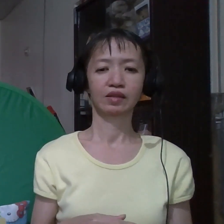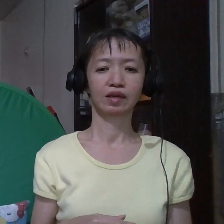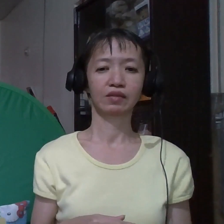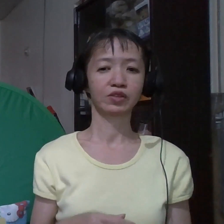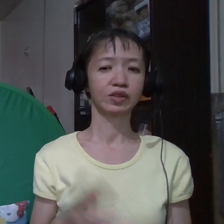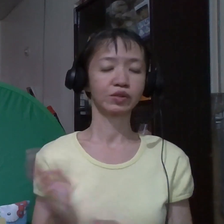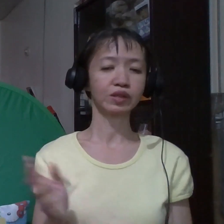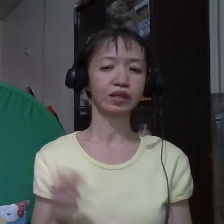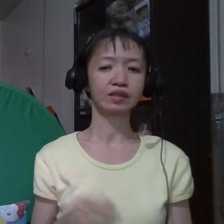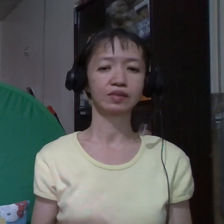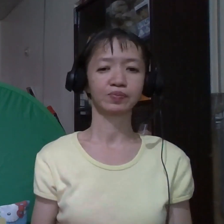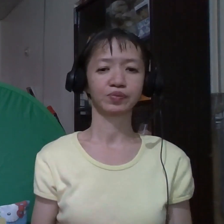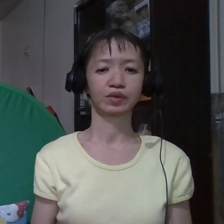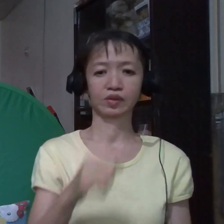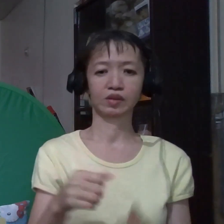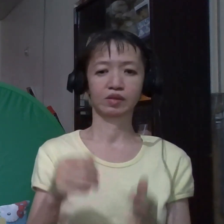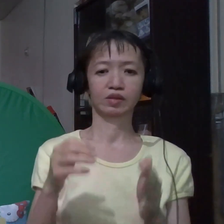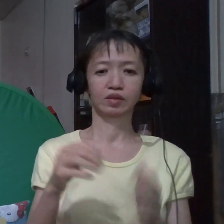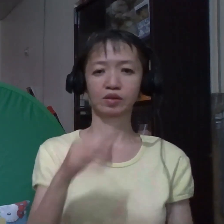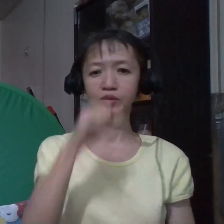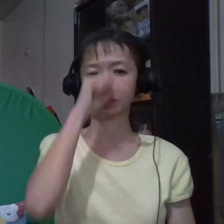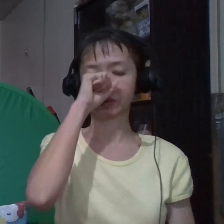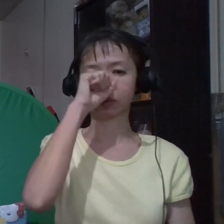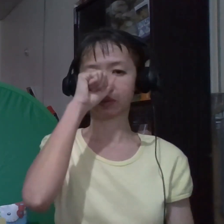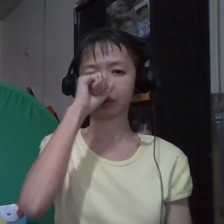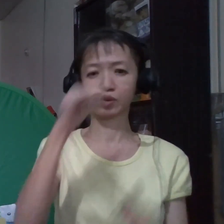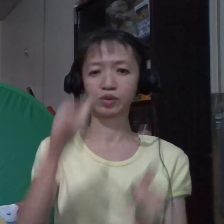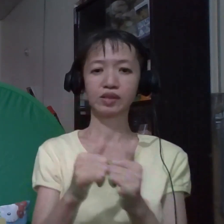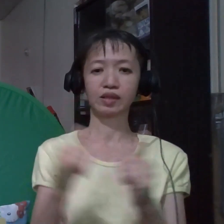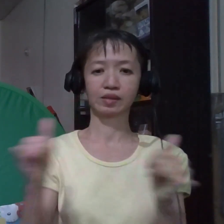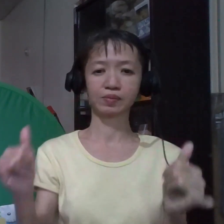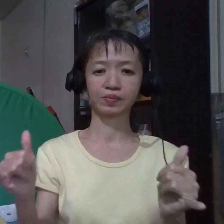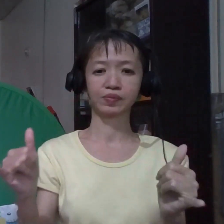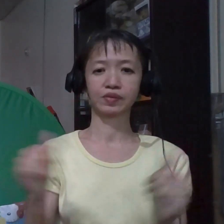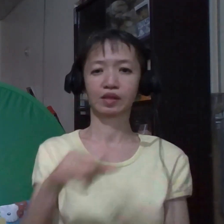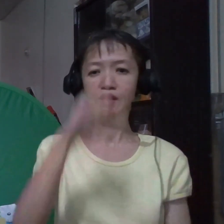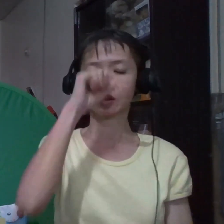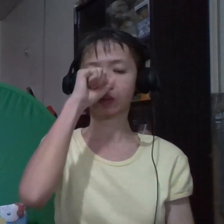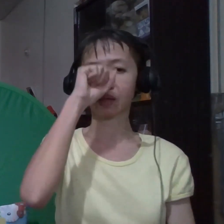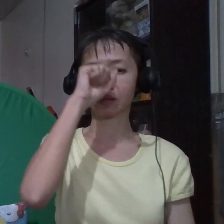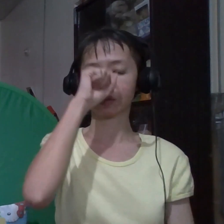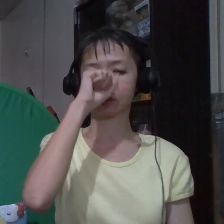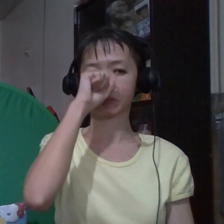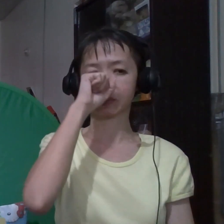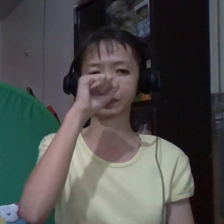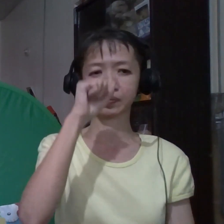then for the Korean, so 좋은 사람, 좋아요.